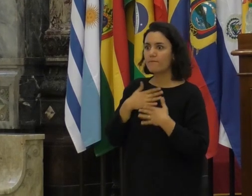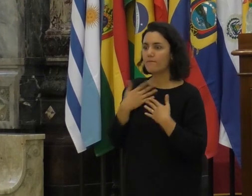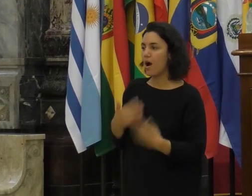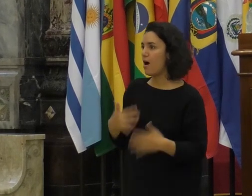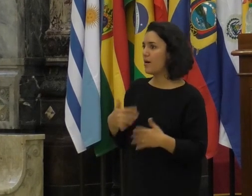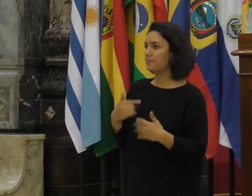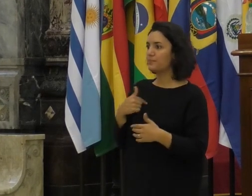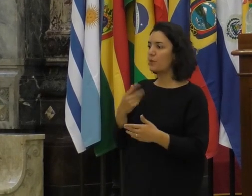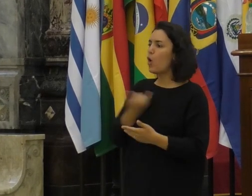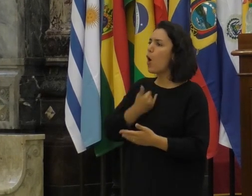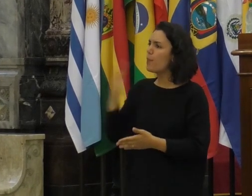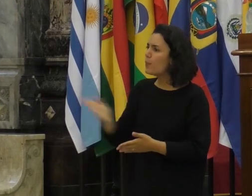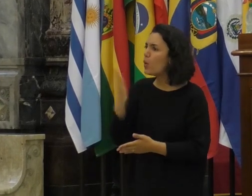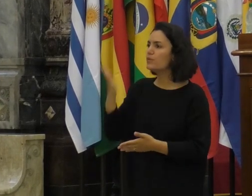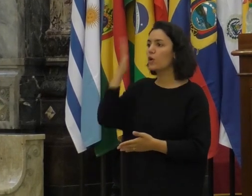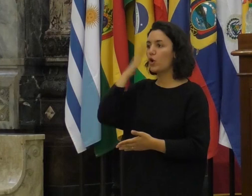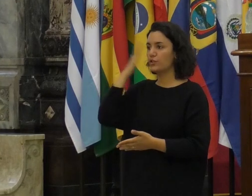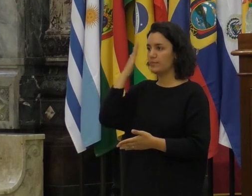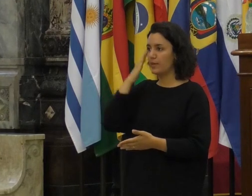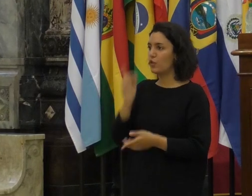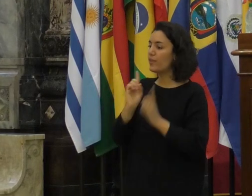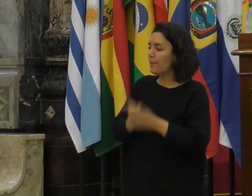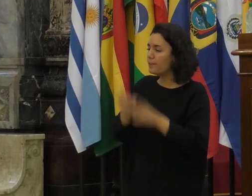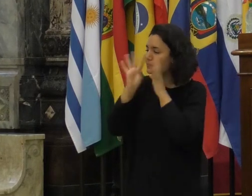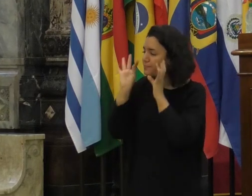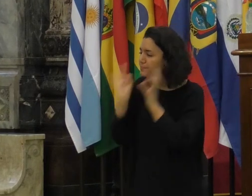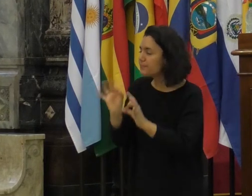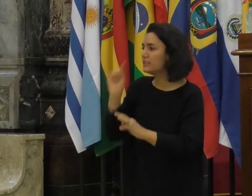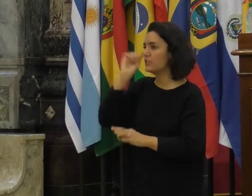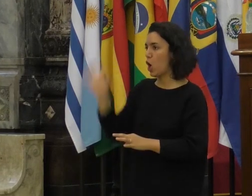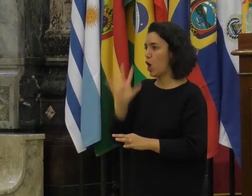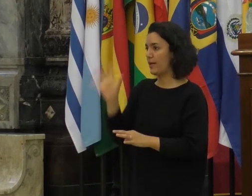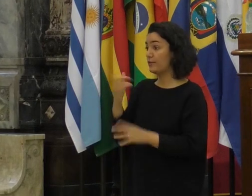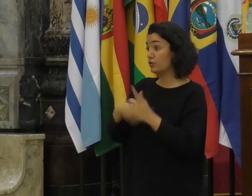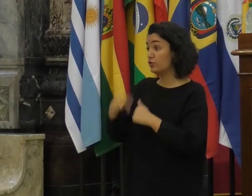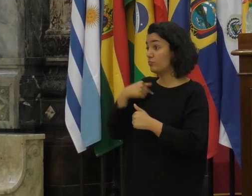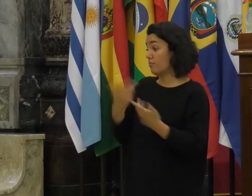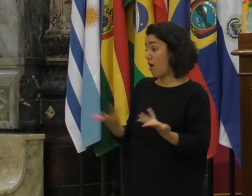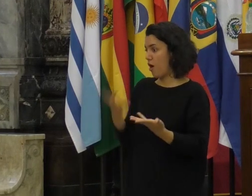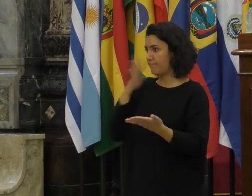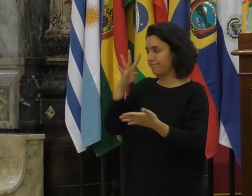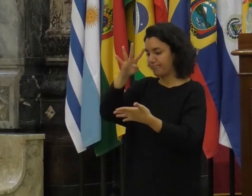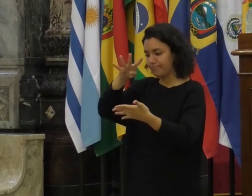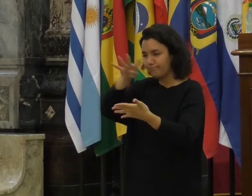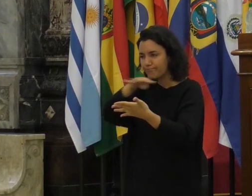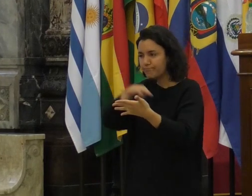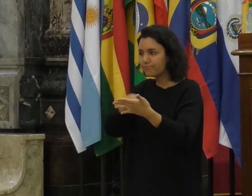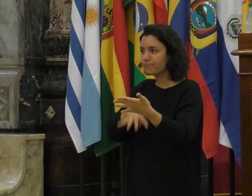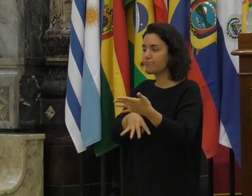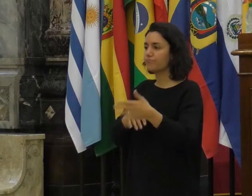de la producción de conocimiento y en particular en psicología. Así que leeré un texto, haré